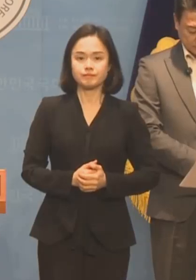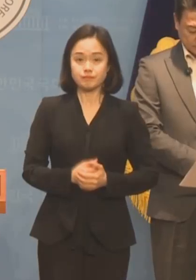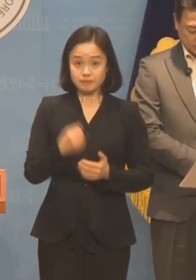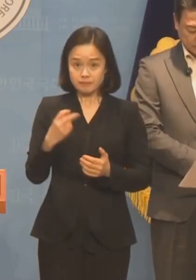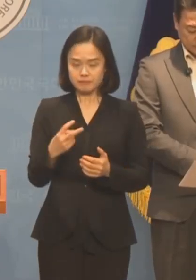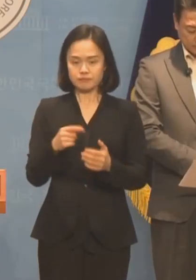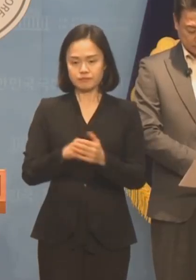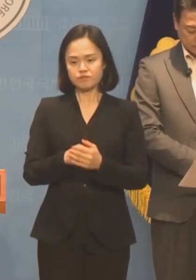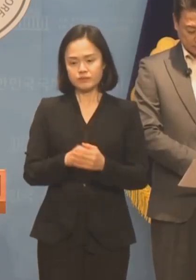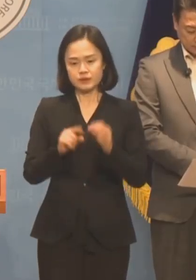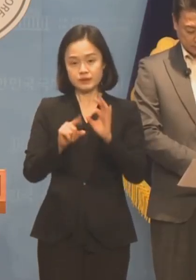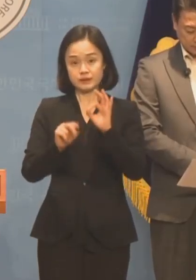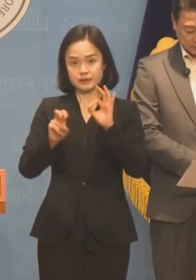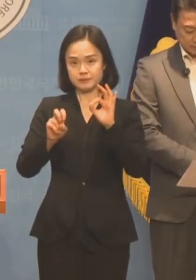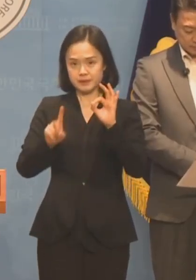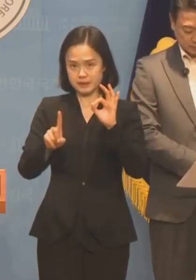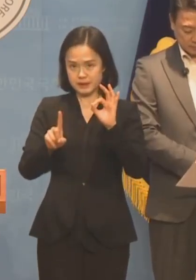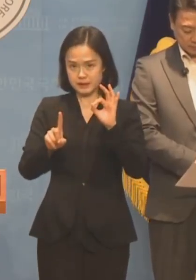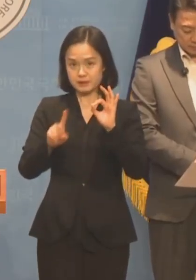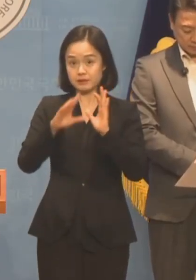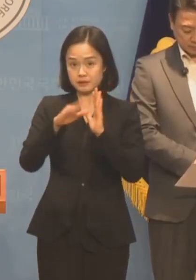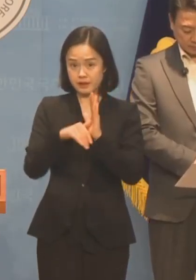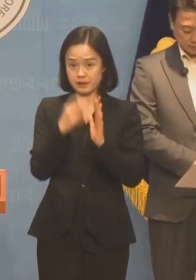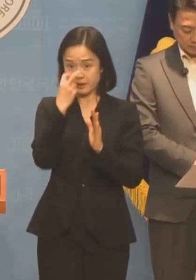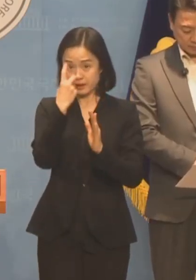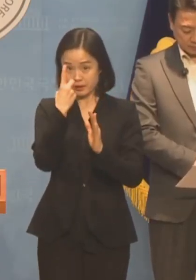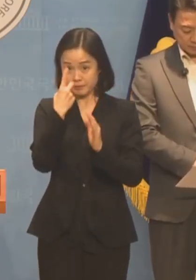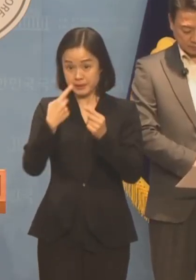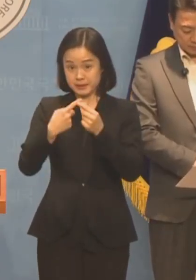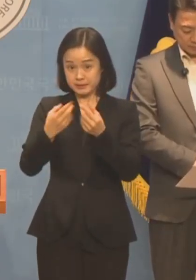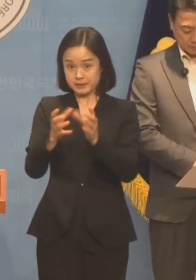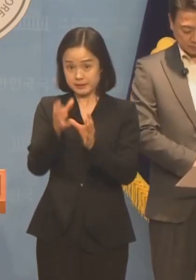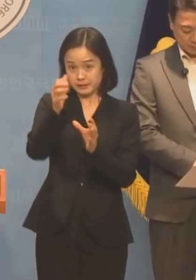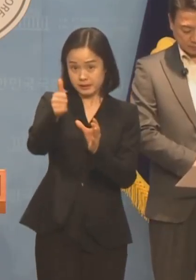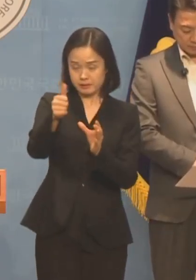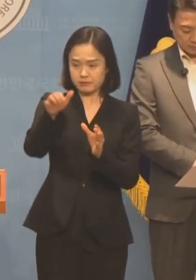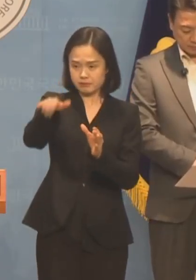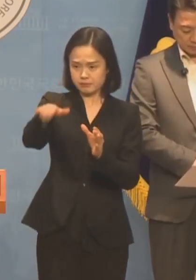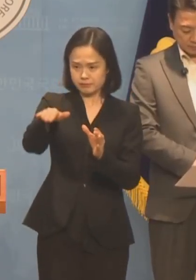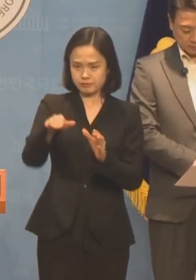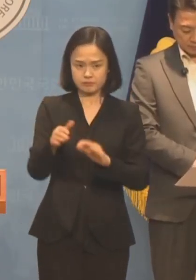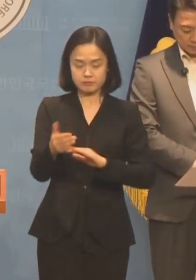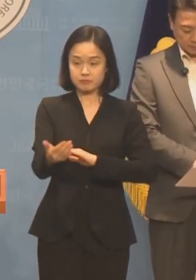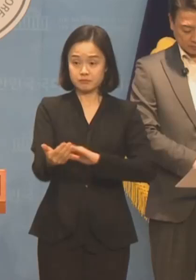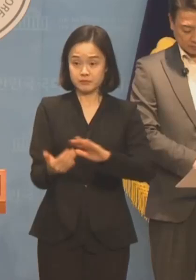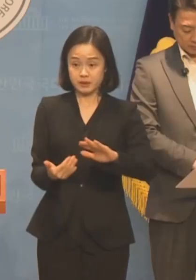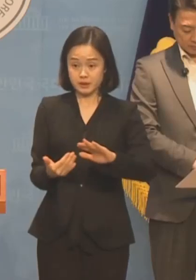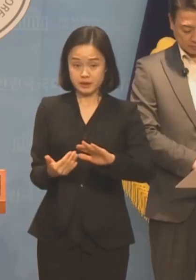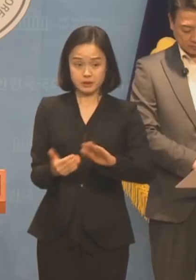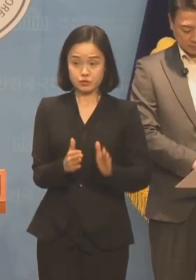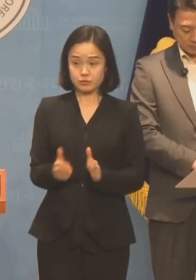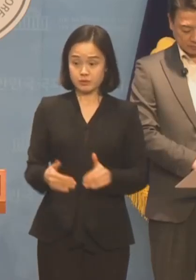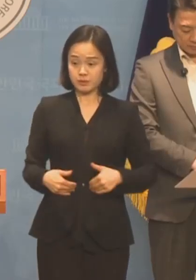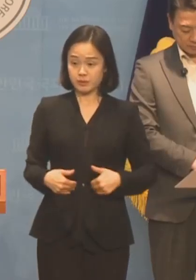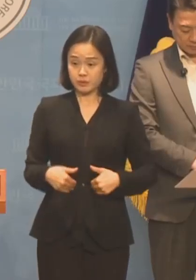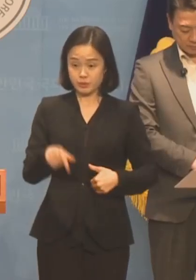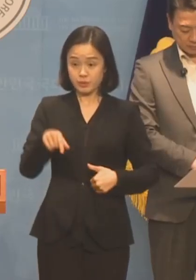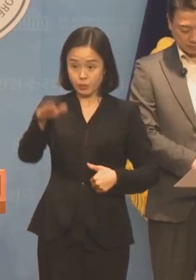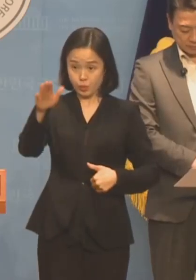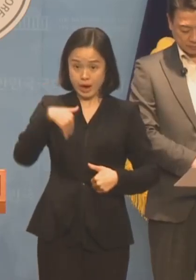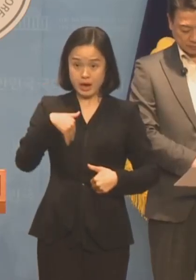1경비단장에게 상황이 있는 것 같으니 소집할 준비를 하고 사령부로 들어오라라고 지시를 했고, 지시를